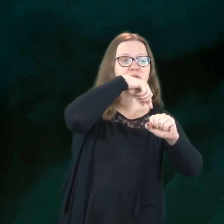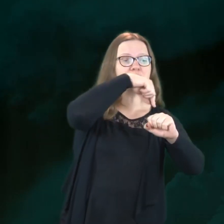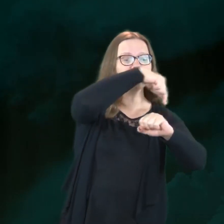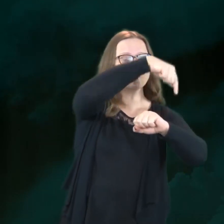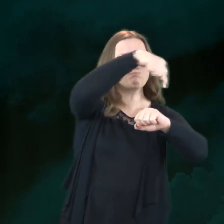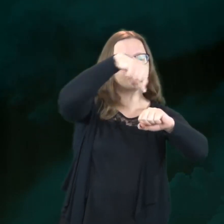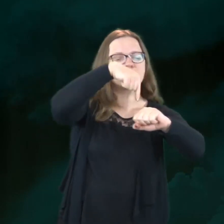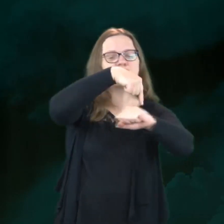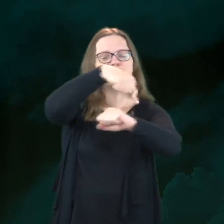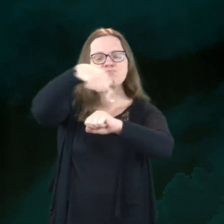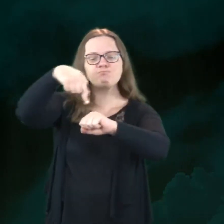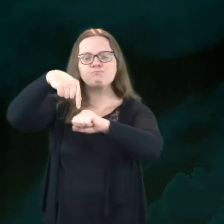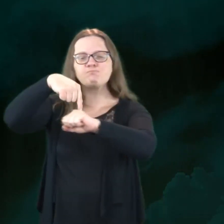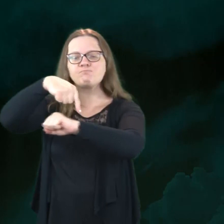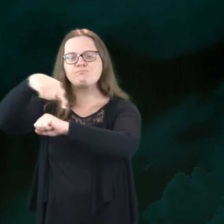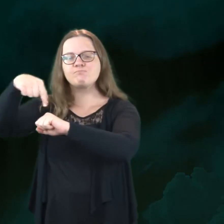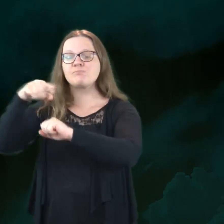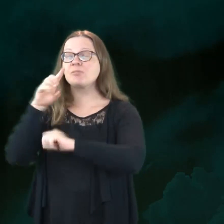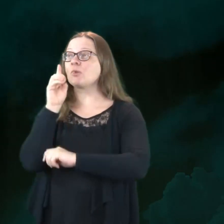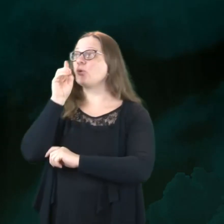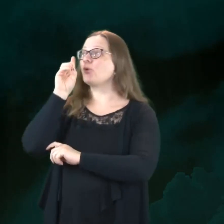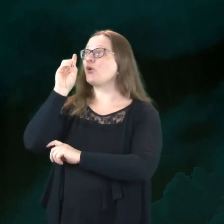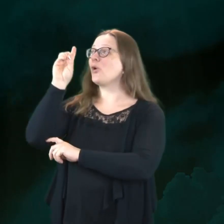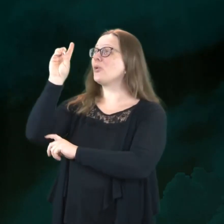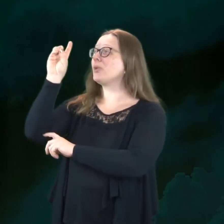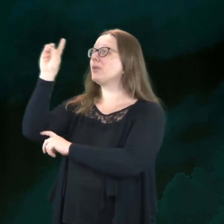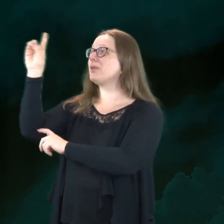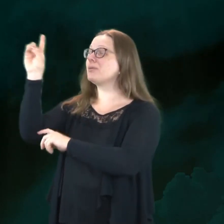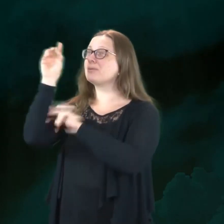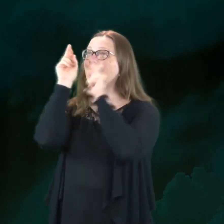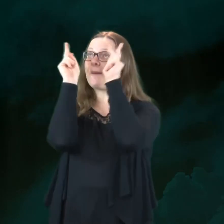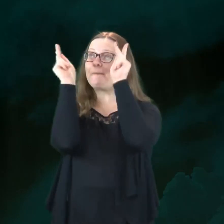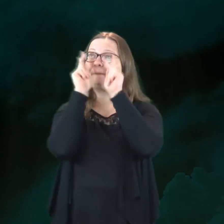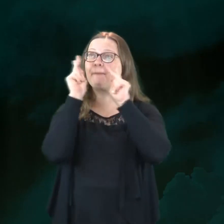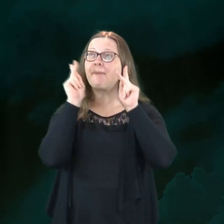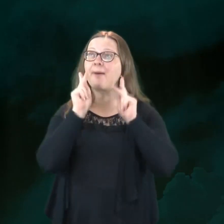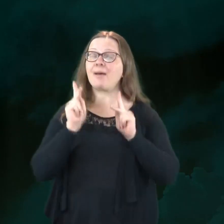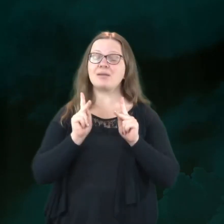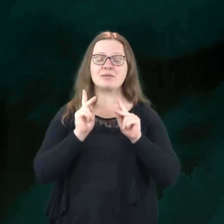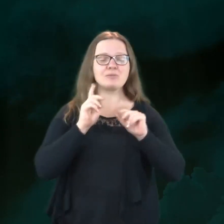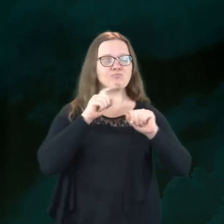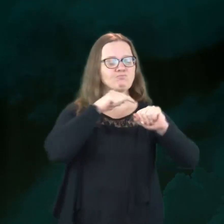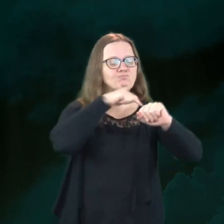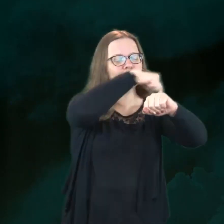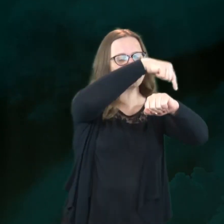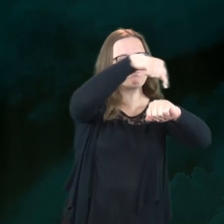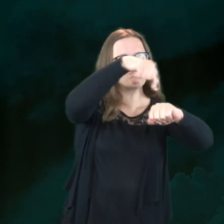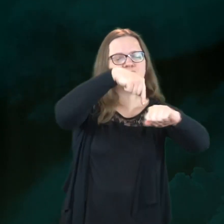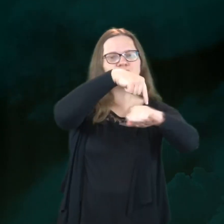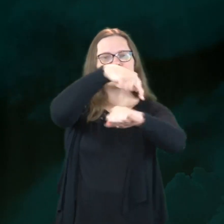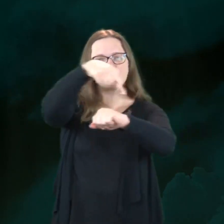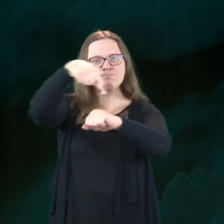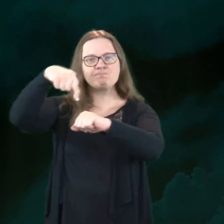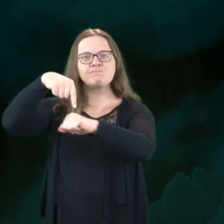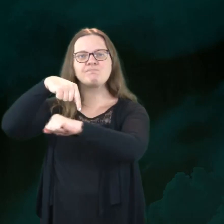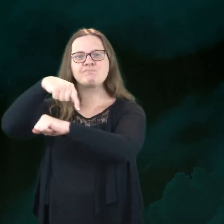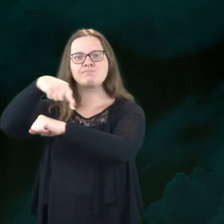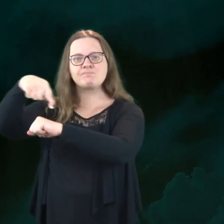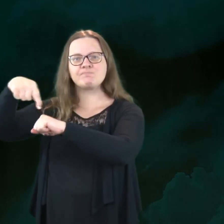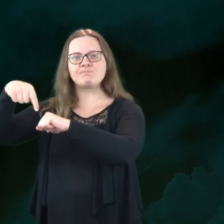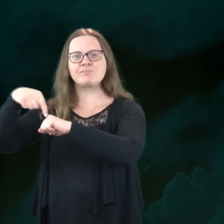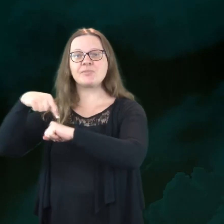para vocês. E o mesmo Deus da paz vos santifique em tudo, e o